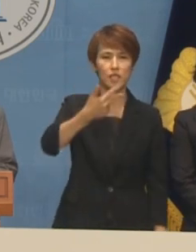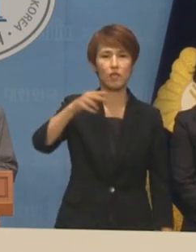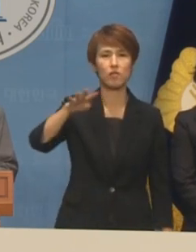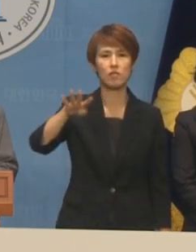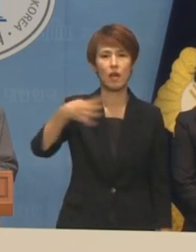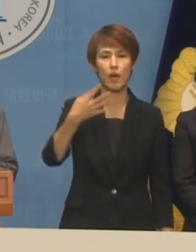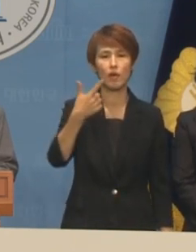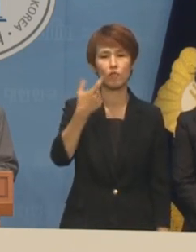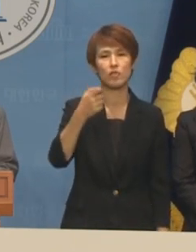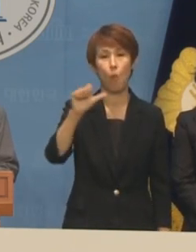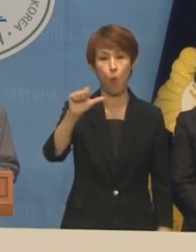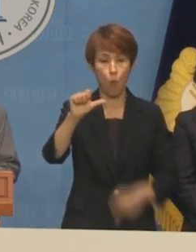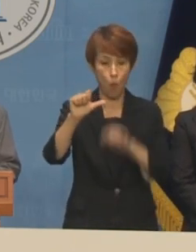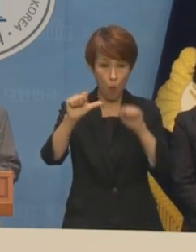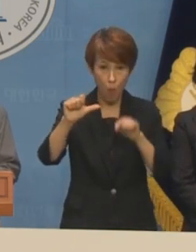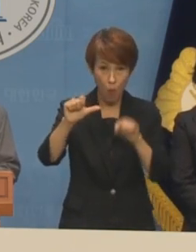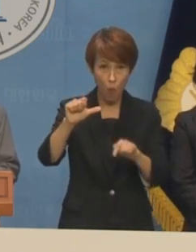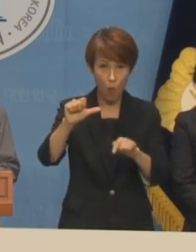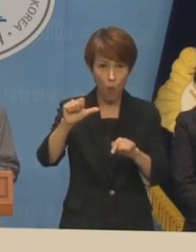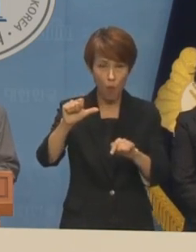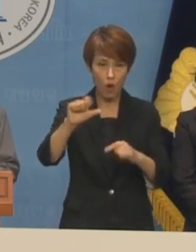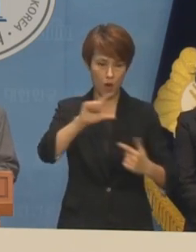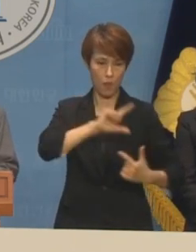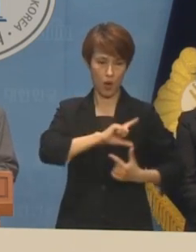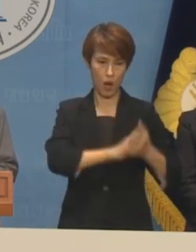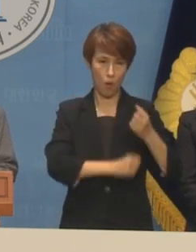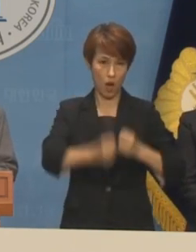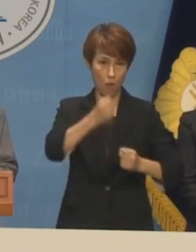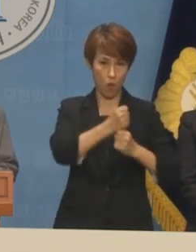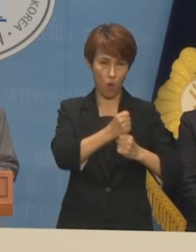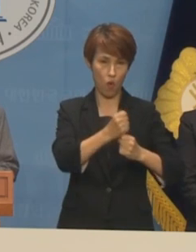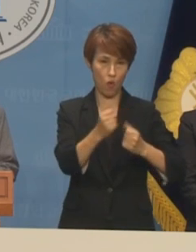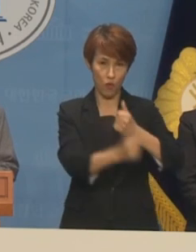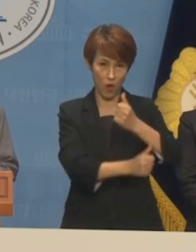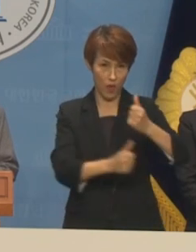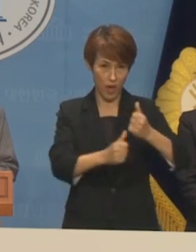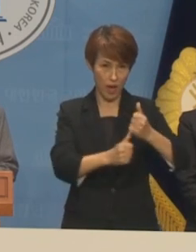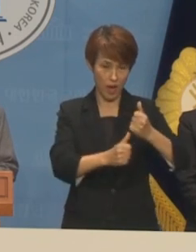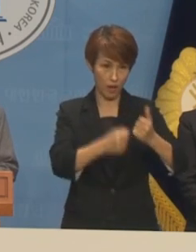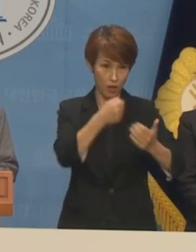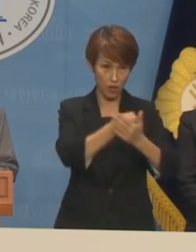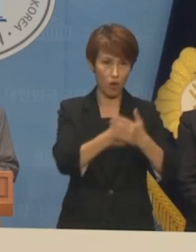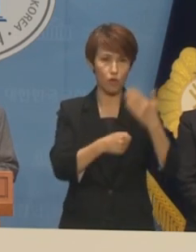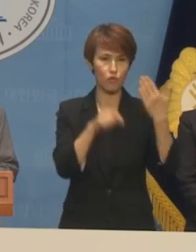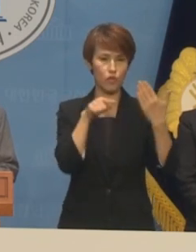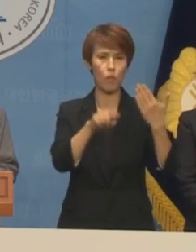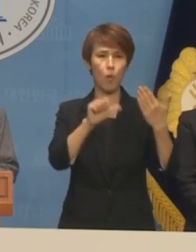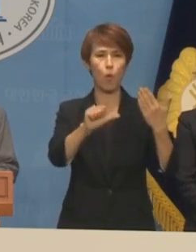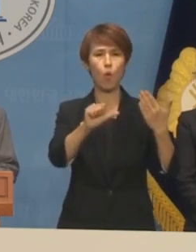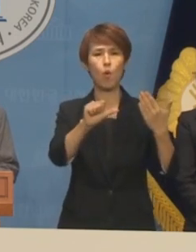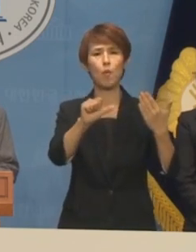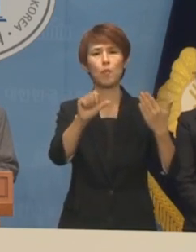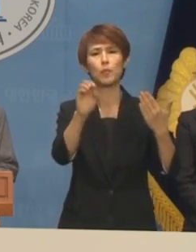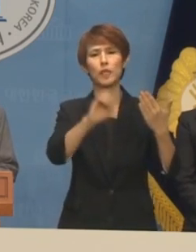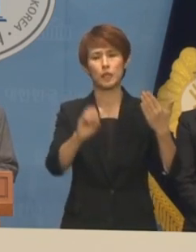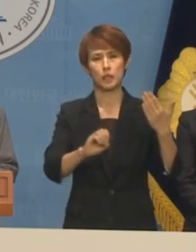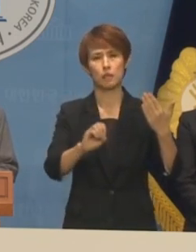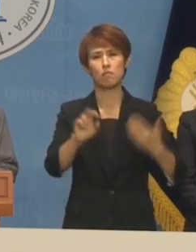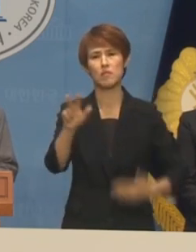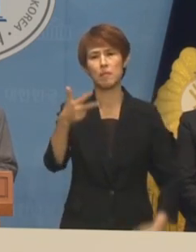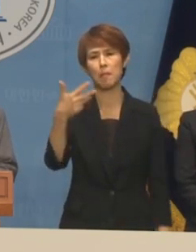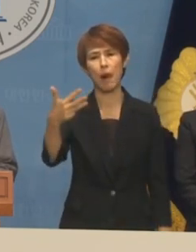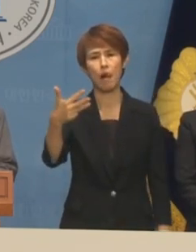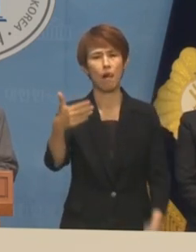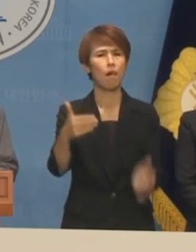7,465건 가운데 현재 명예회복위원회 심의 결정은 9.5%인 708건에 그친